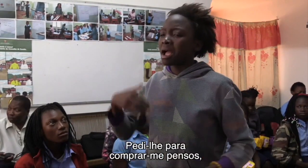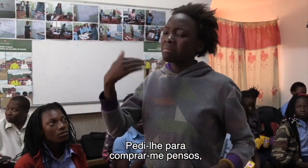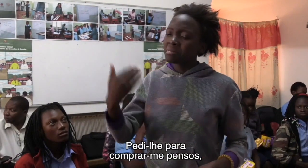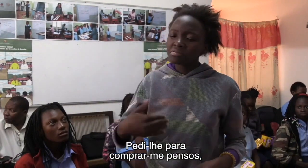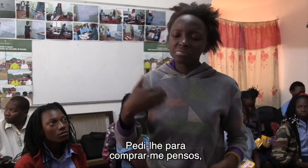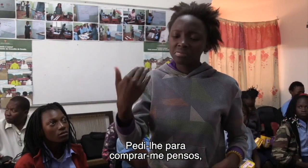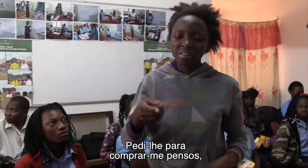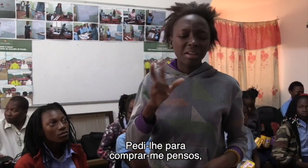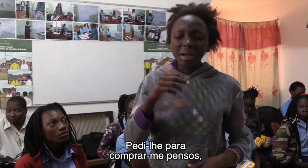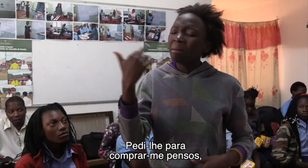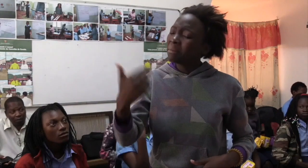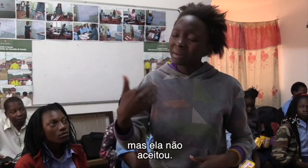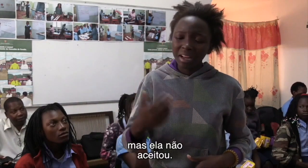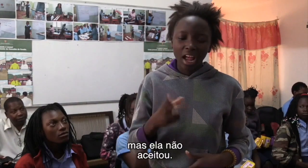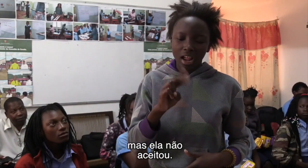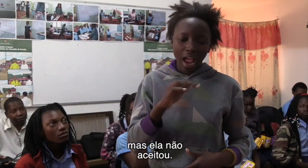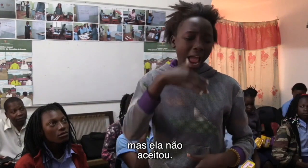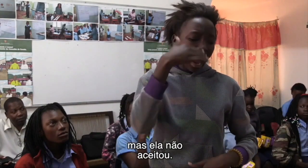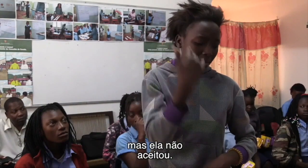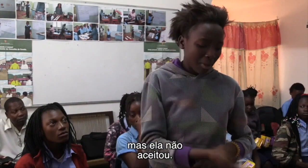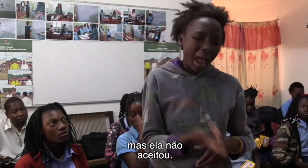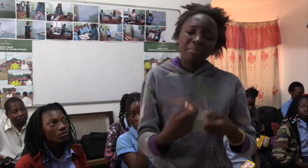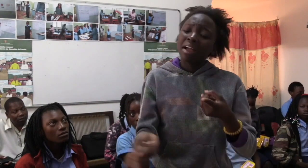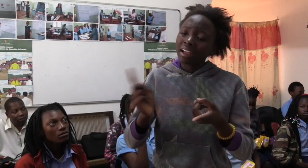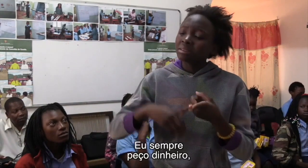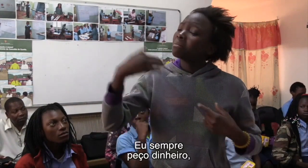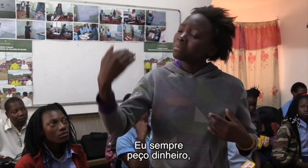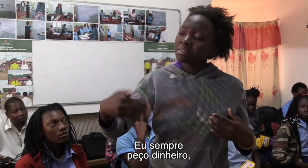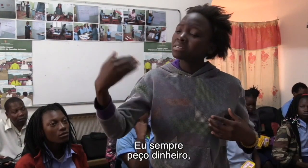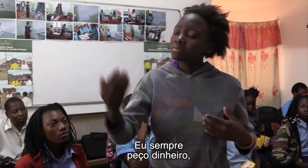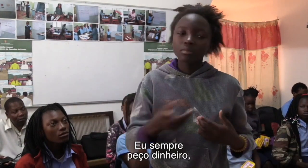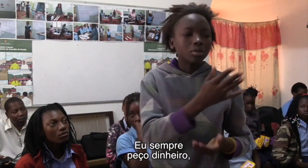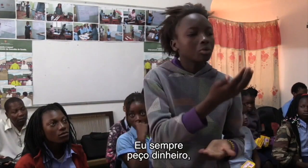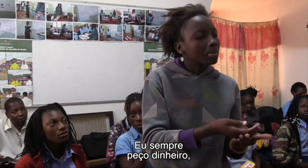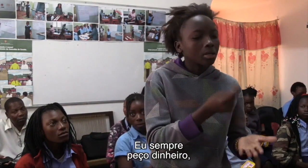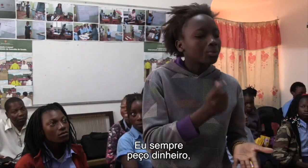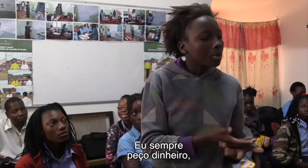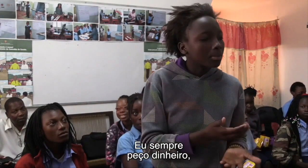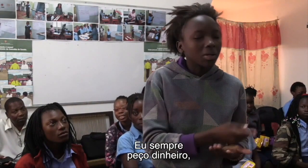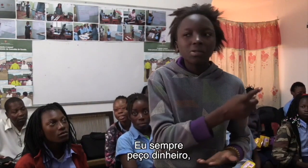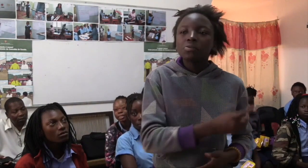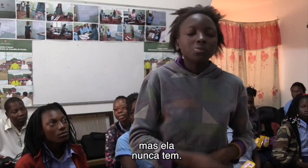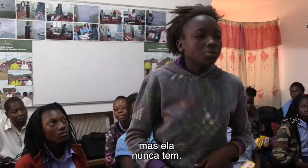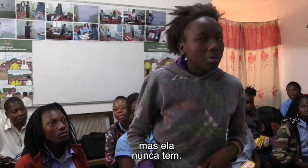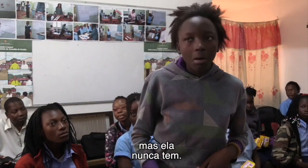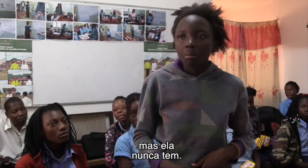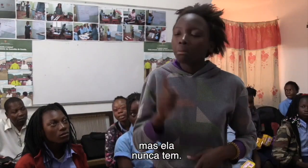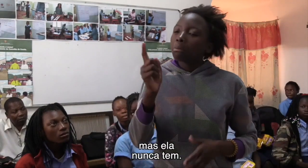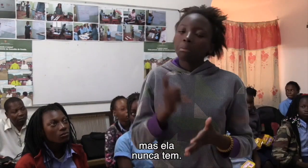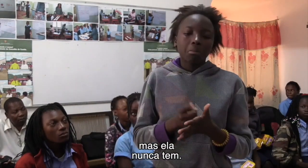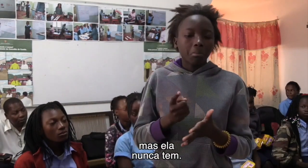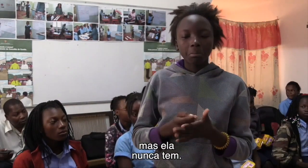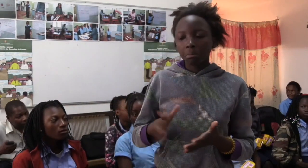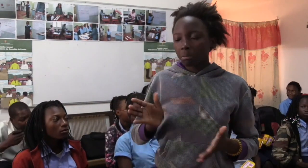para comprar-me pensos, mas ela negou. Eu sempre peço dinheiro e ela